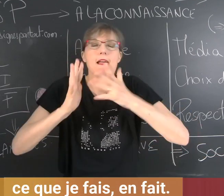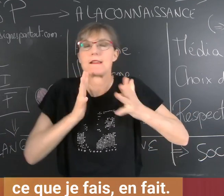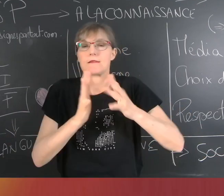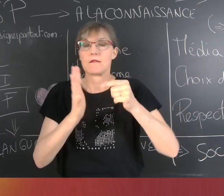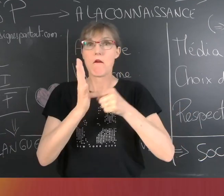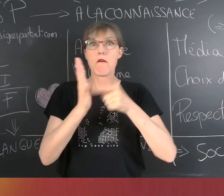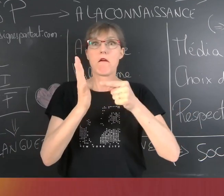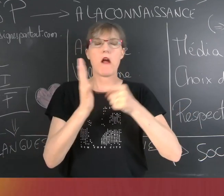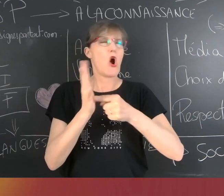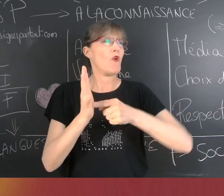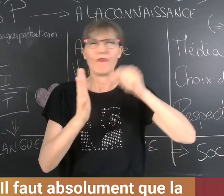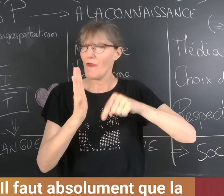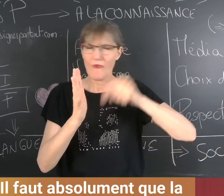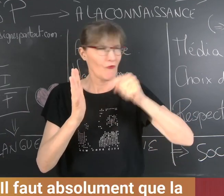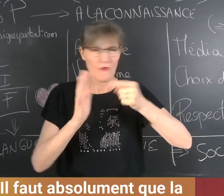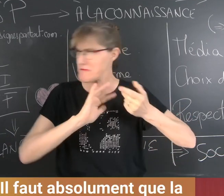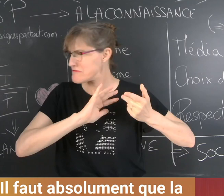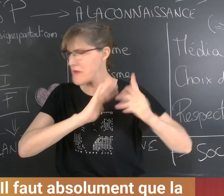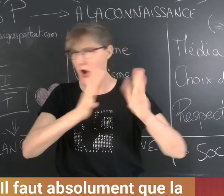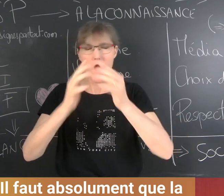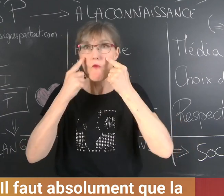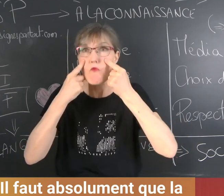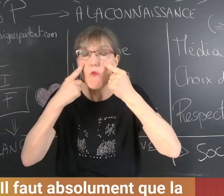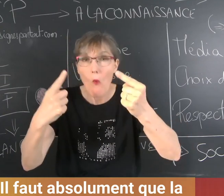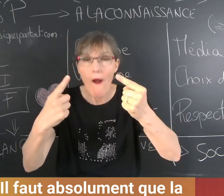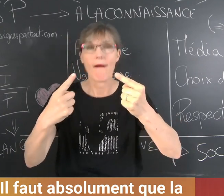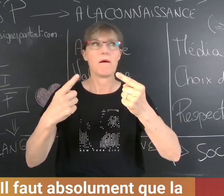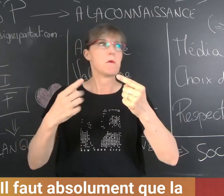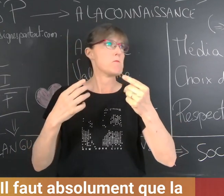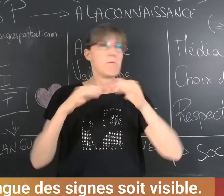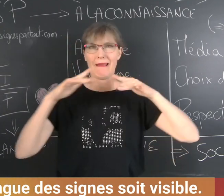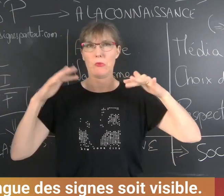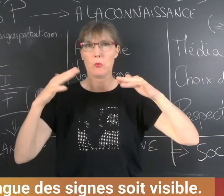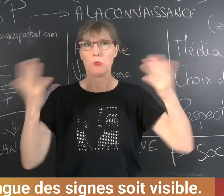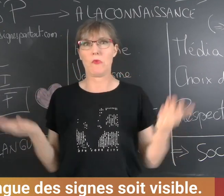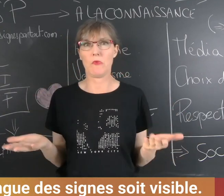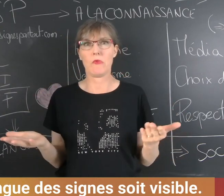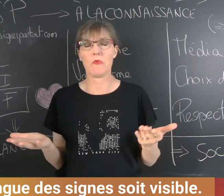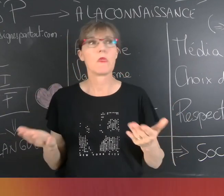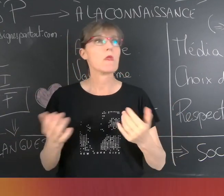fait. Il faut absolument que la langue des signes soit visible.